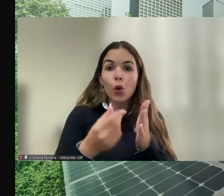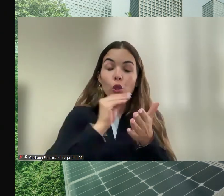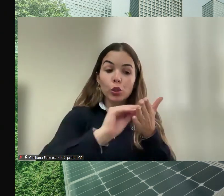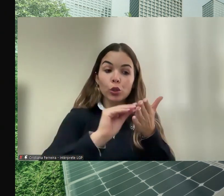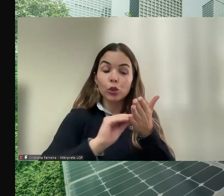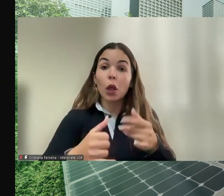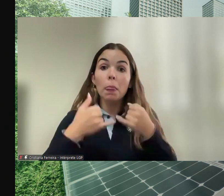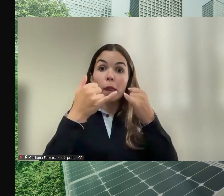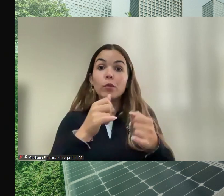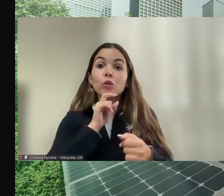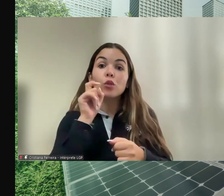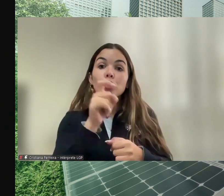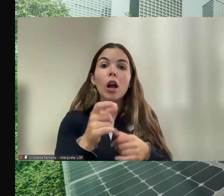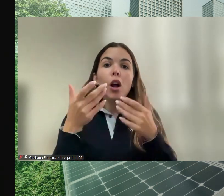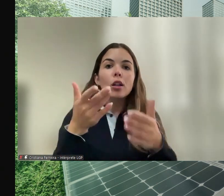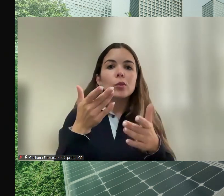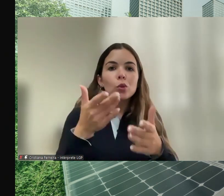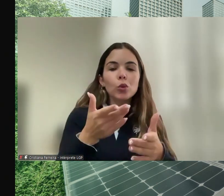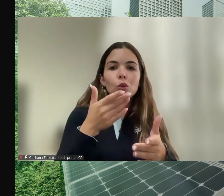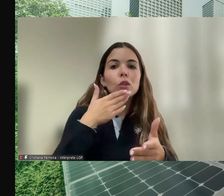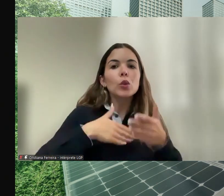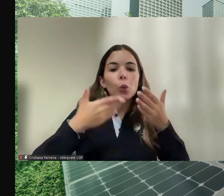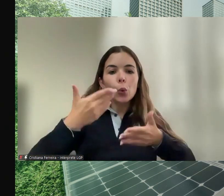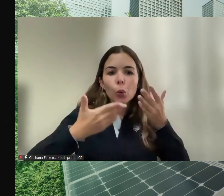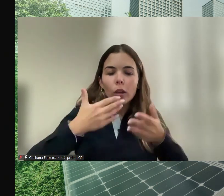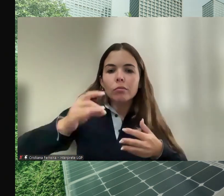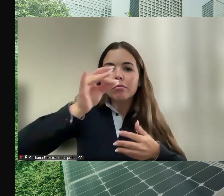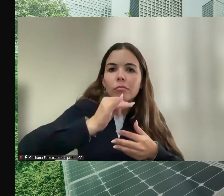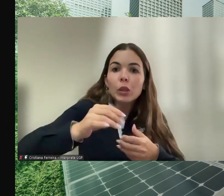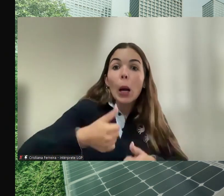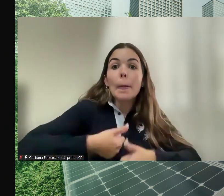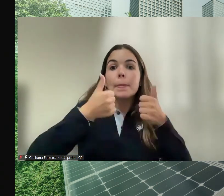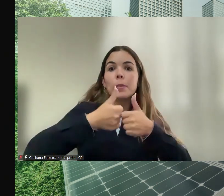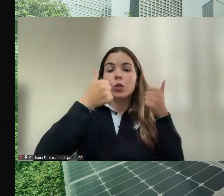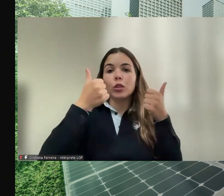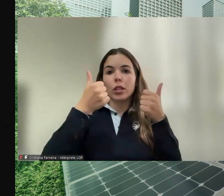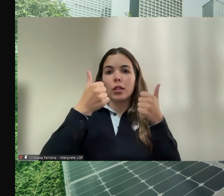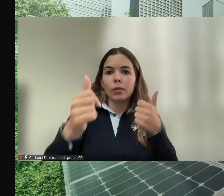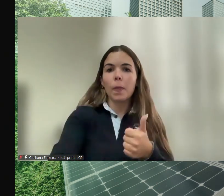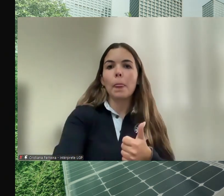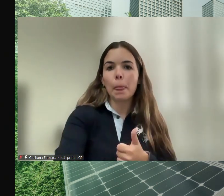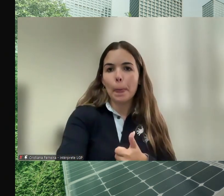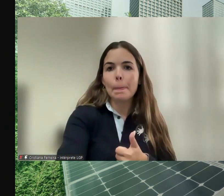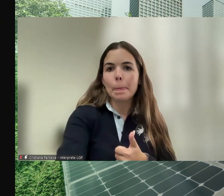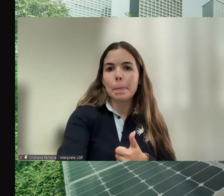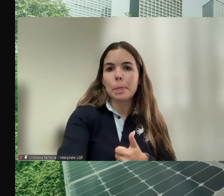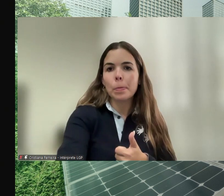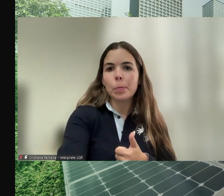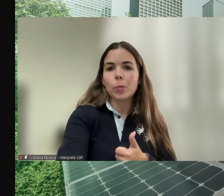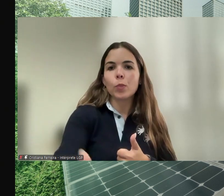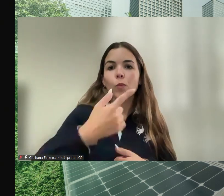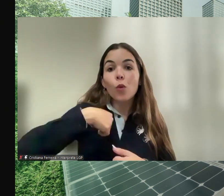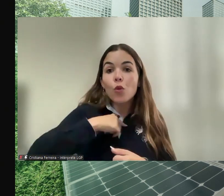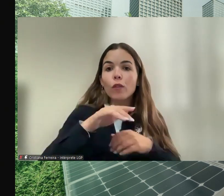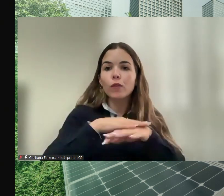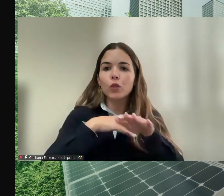nos avisos contribuem para a sustentabilidade da região e contribuem para a melhoria da região. Fizemos, portanto,